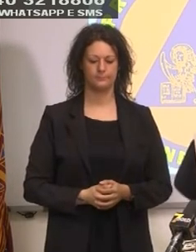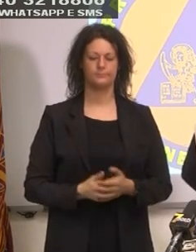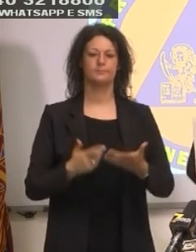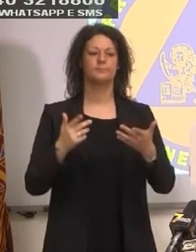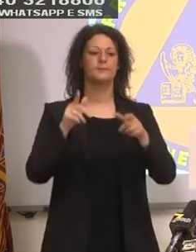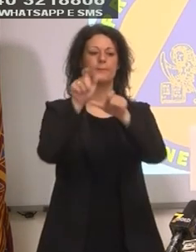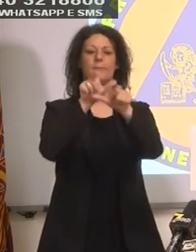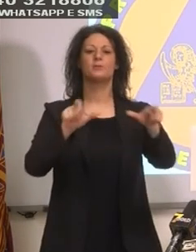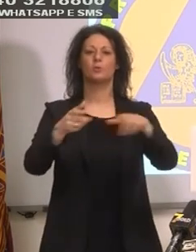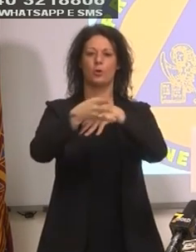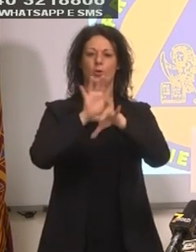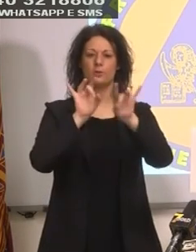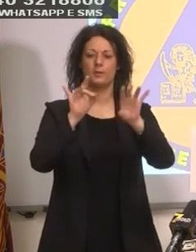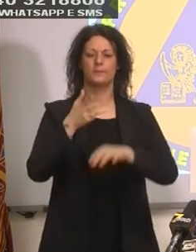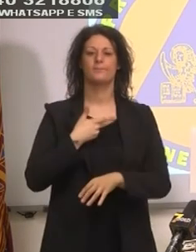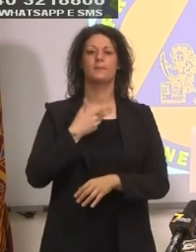Positivi,